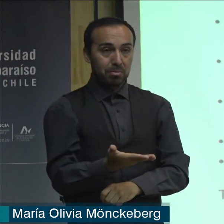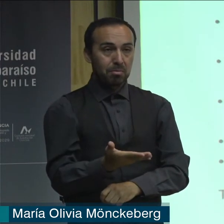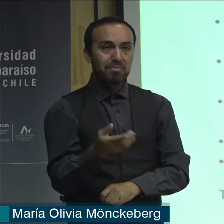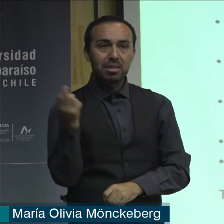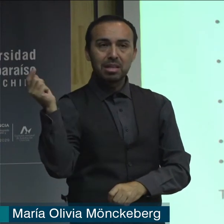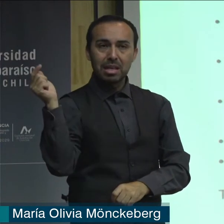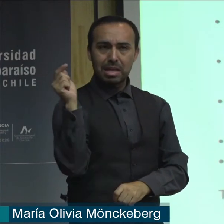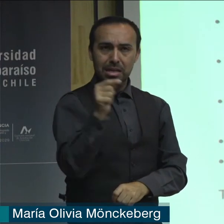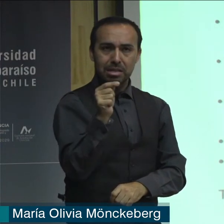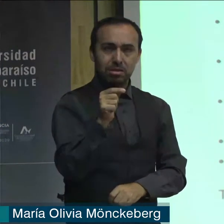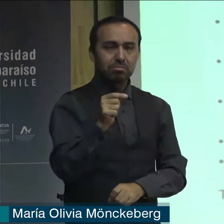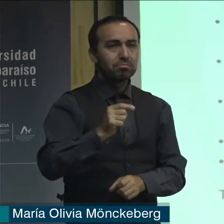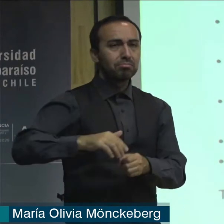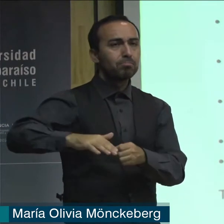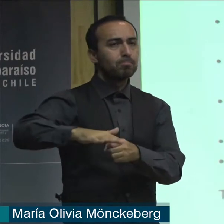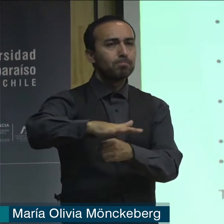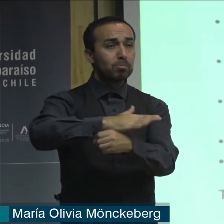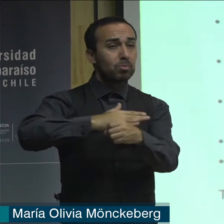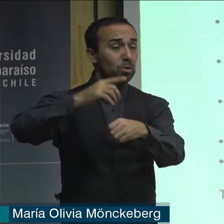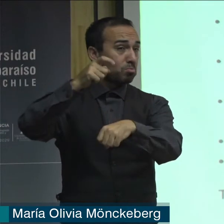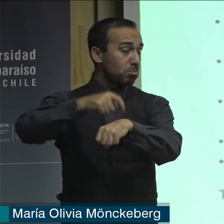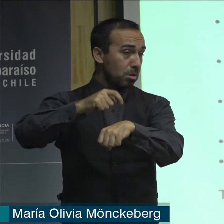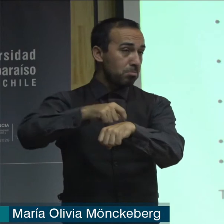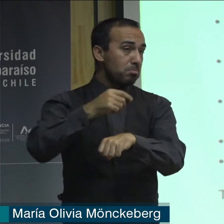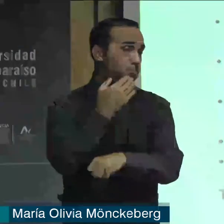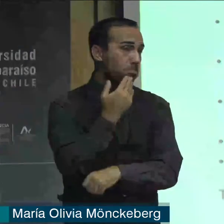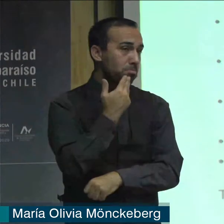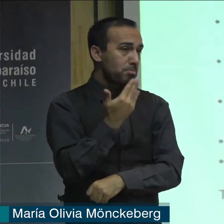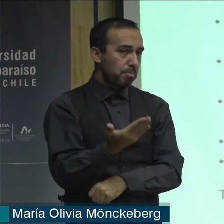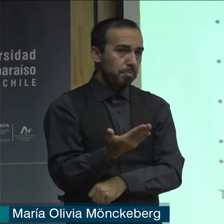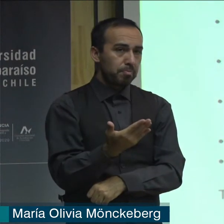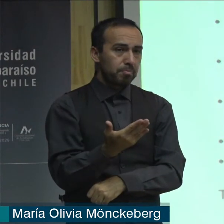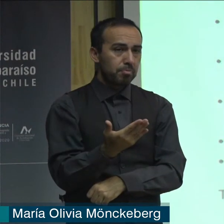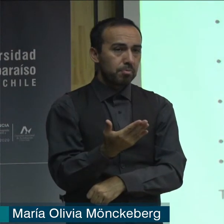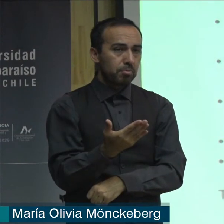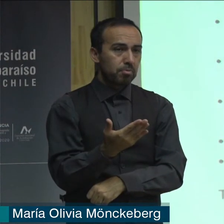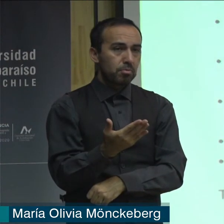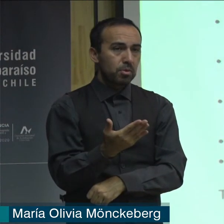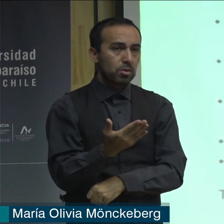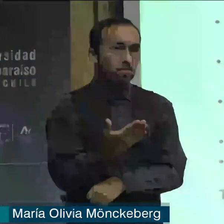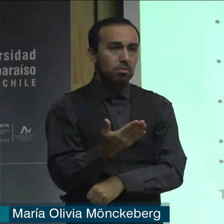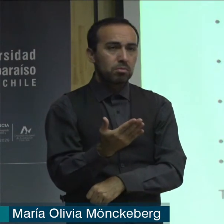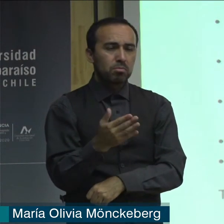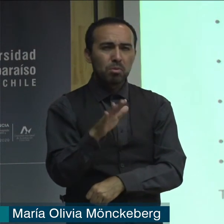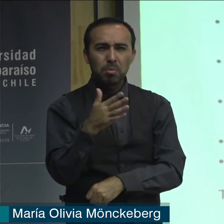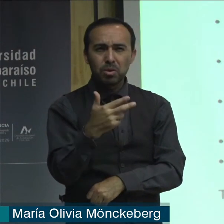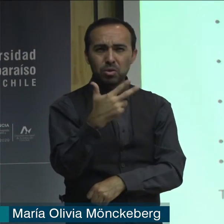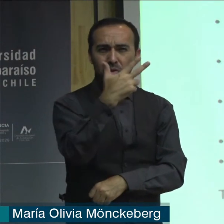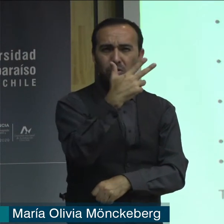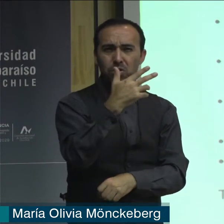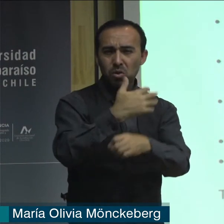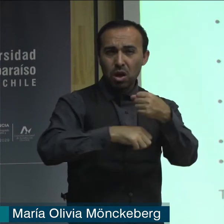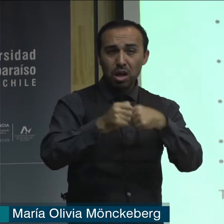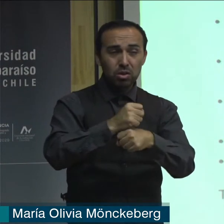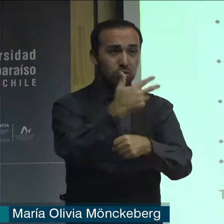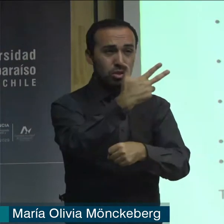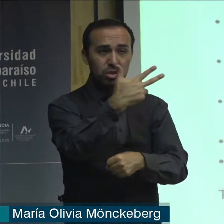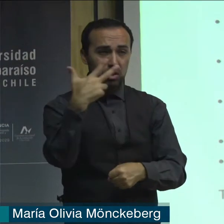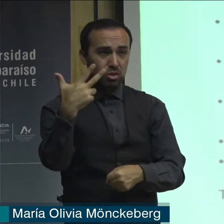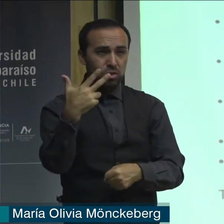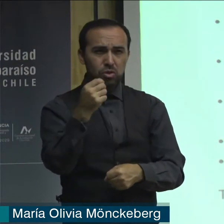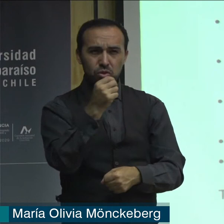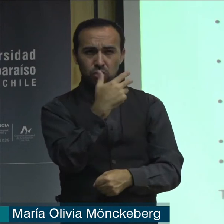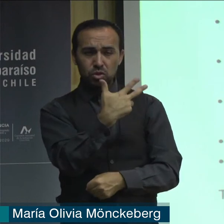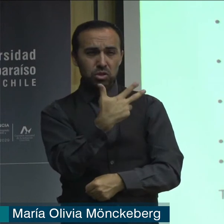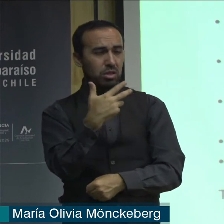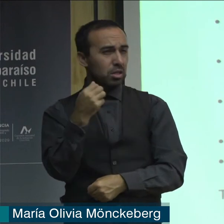etapa entre fines fines del 88 89 y sobre todo después